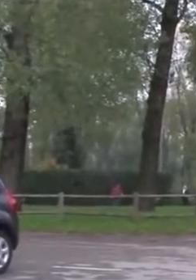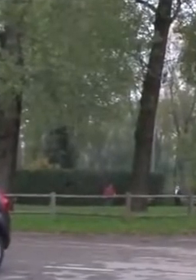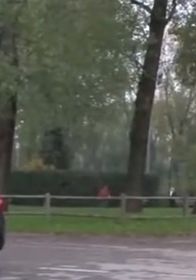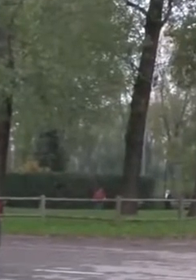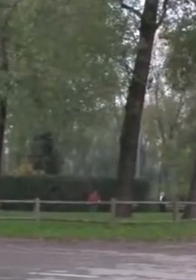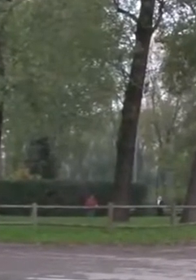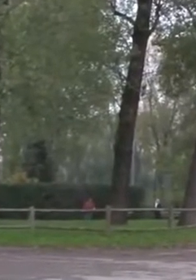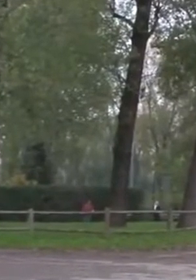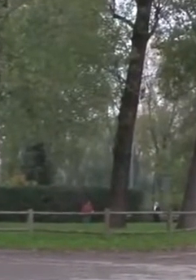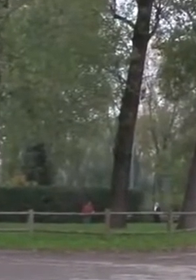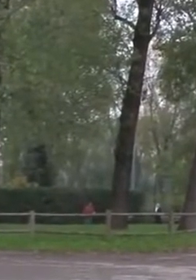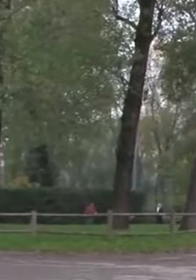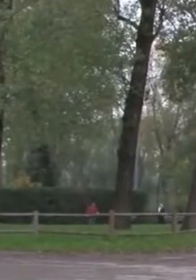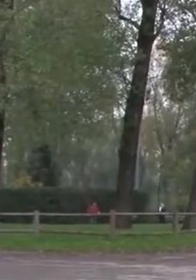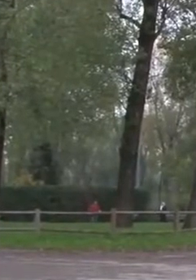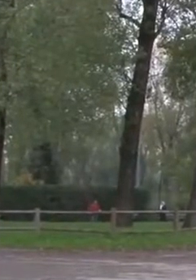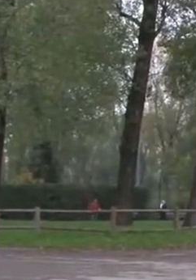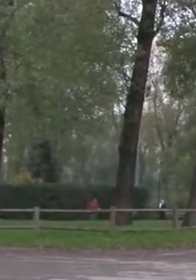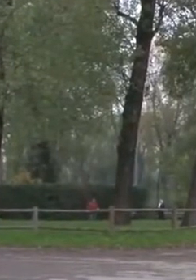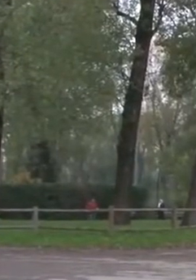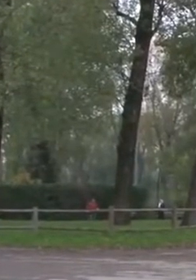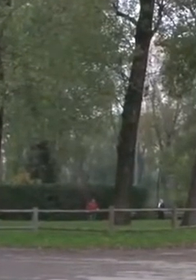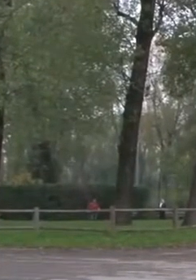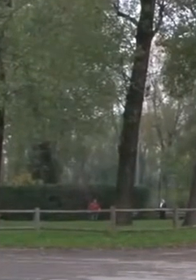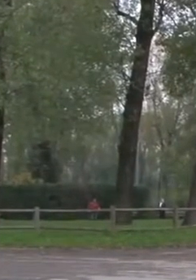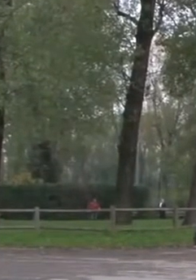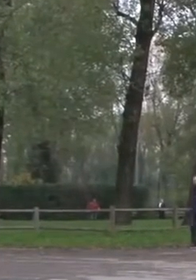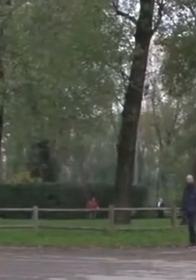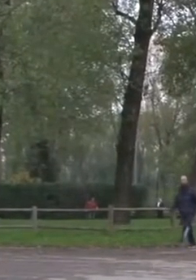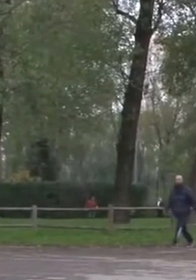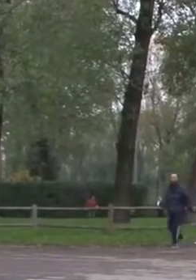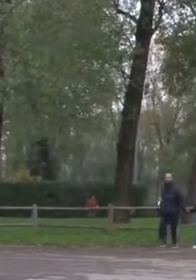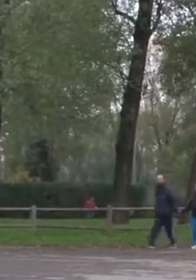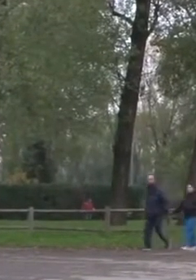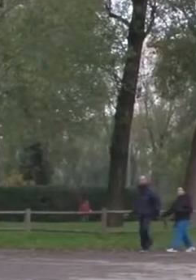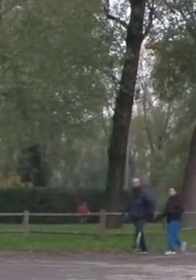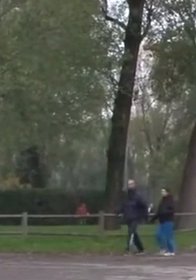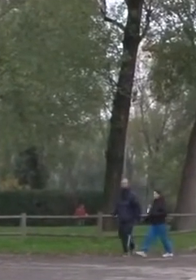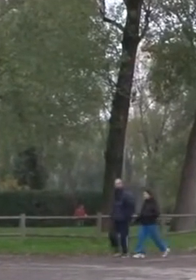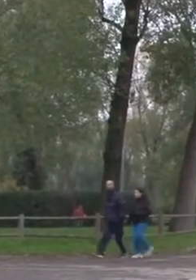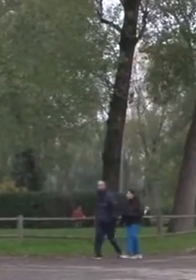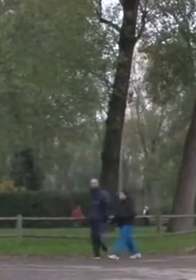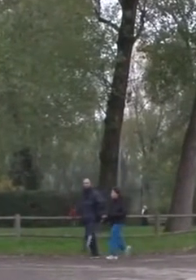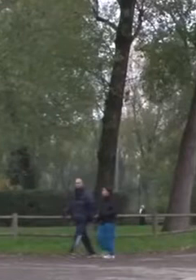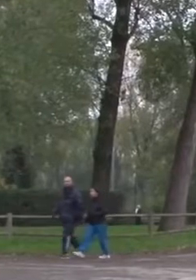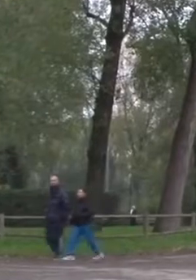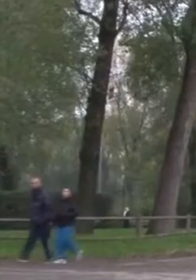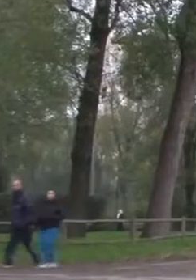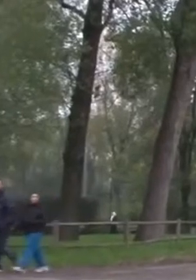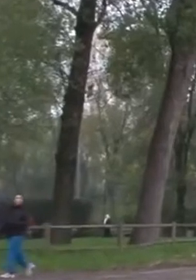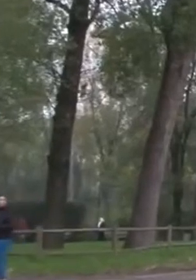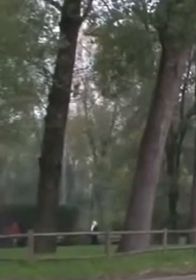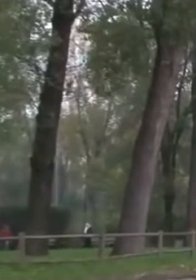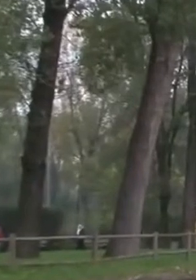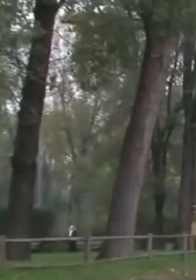Colto forse da un lieve malore, un pescatore è finito nelle acque del canale e poco dopo viene salvato dai passanti per essere ricoverato in ospedale. In